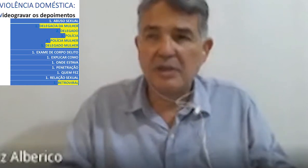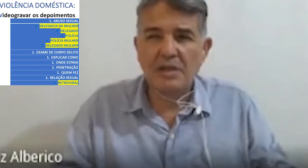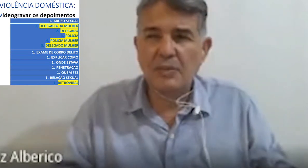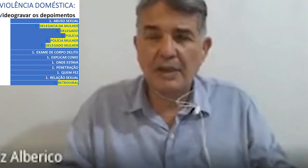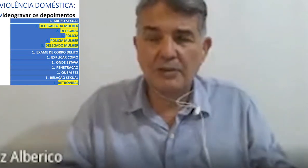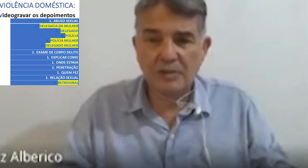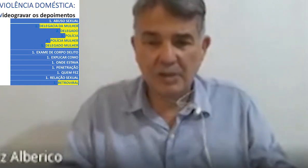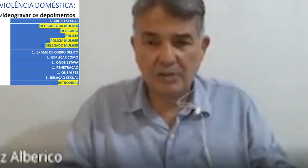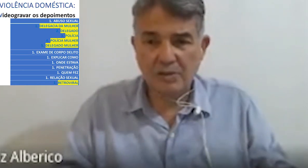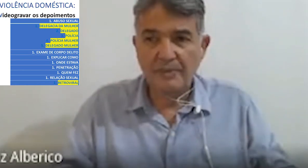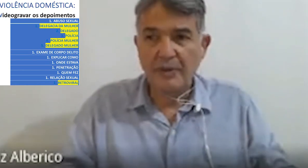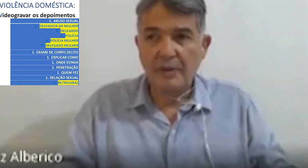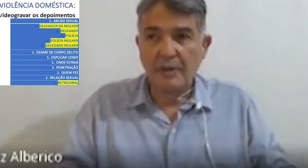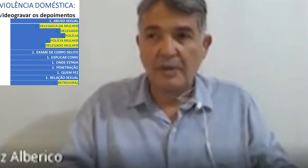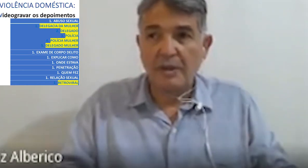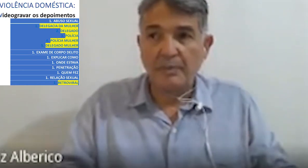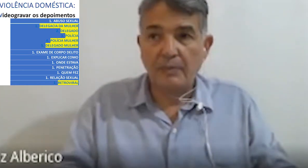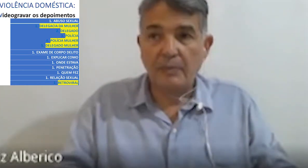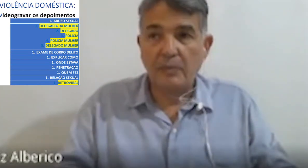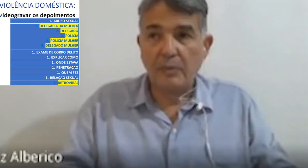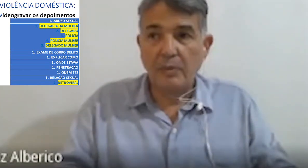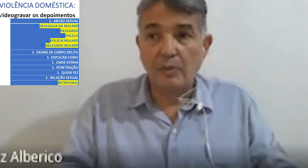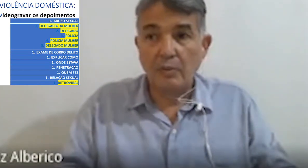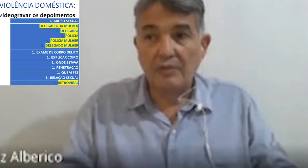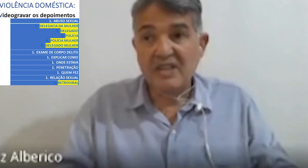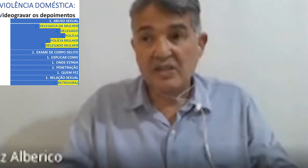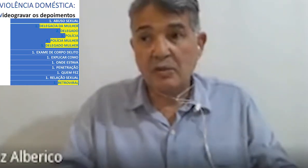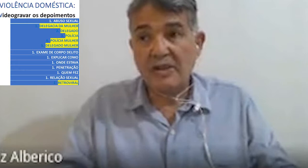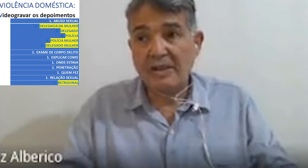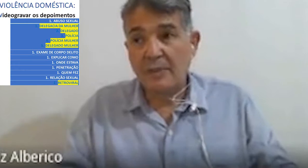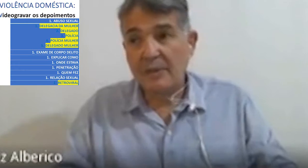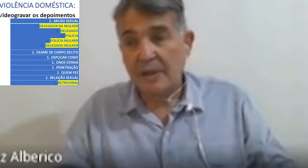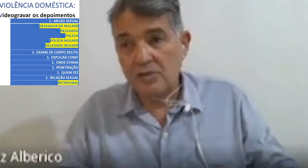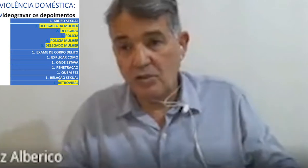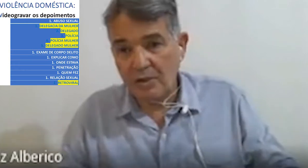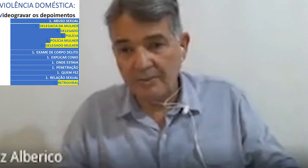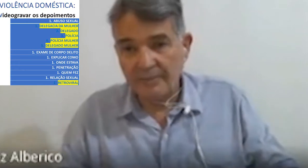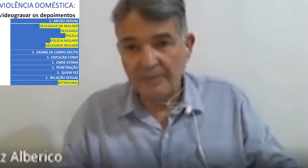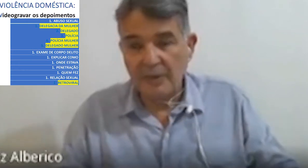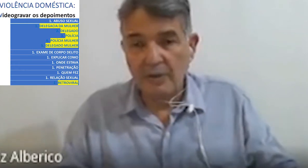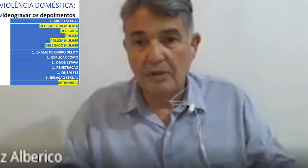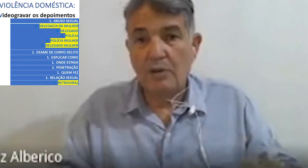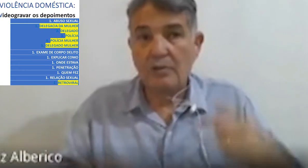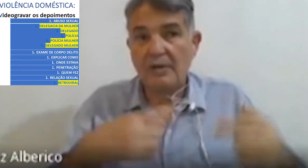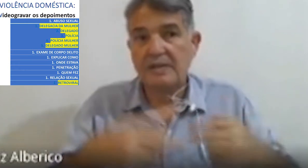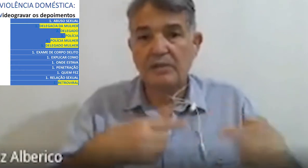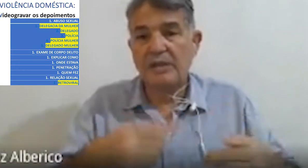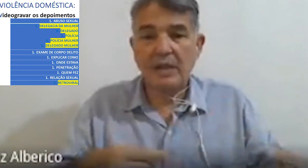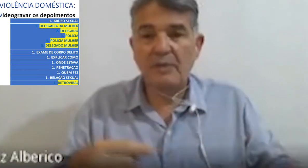13 para 14 anos, que, uma vez que chegou intérprete na escola, com a conversa com o